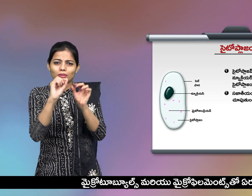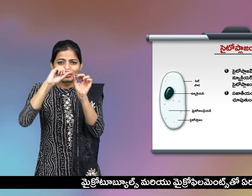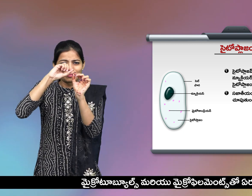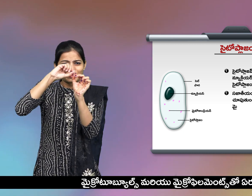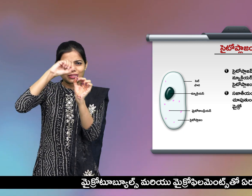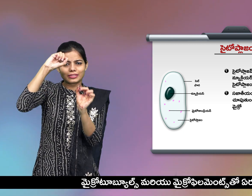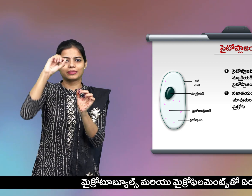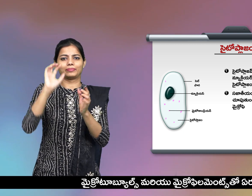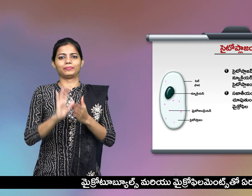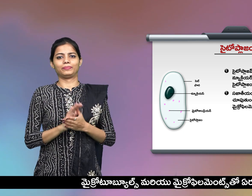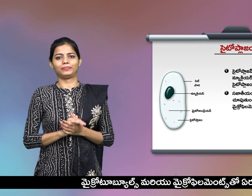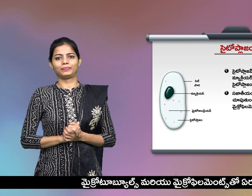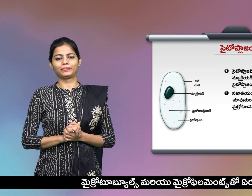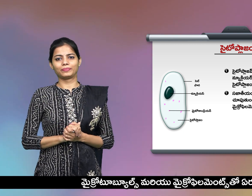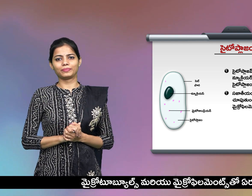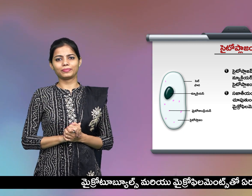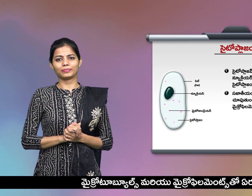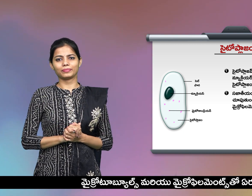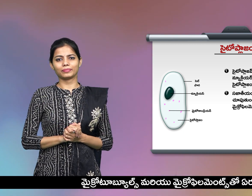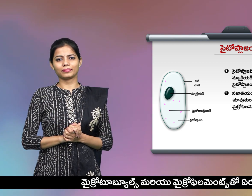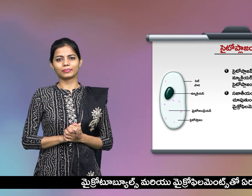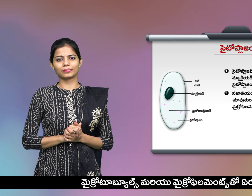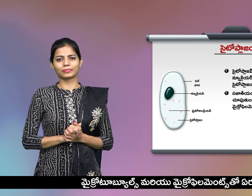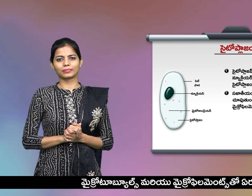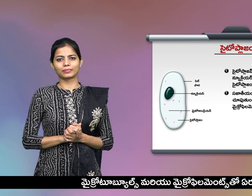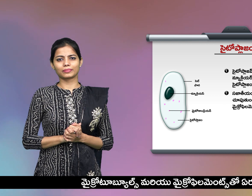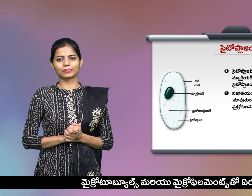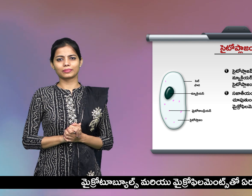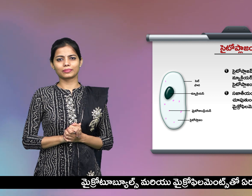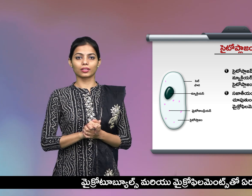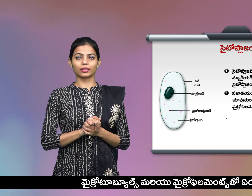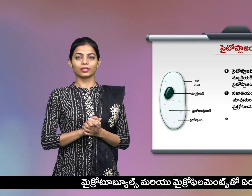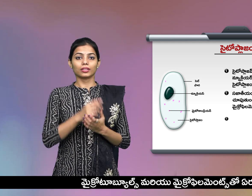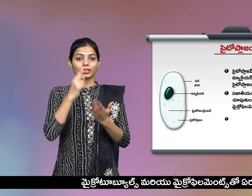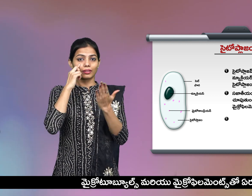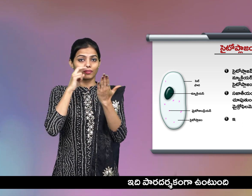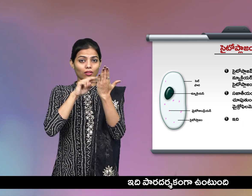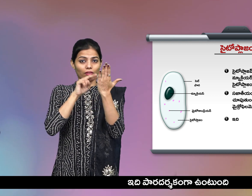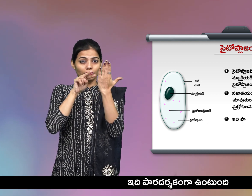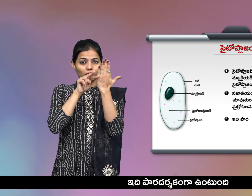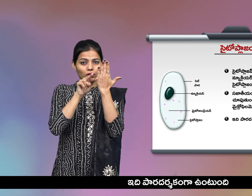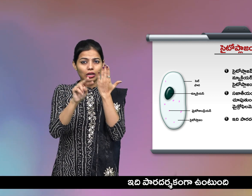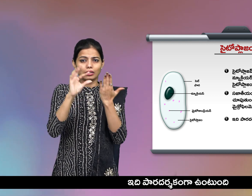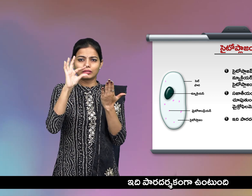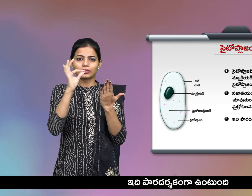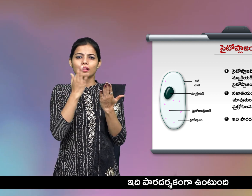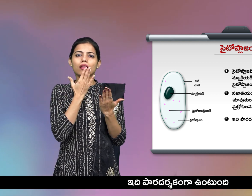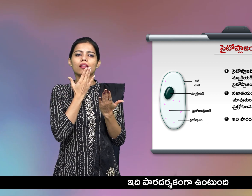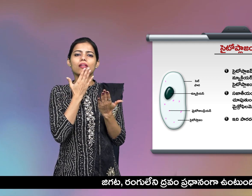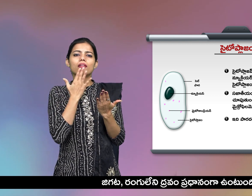మైక్రో ట్యూబ్యూల్స్ మరియు మైక్రో ఫిలమెంట్లతో ఏర్పడింది. ఇది పారదర్శకంగా ఉంటుంది.